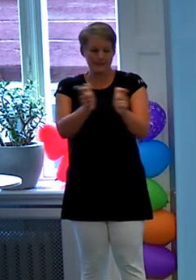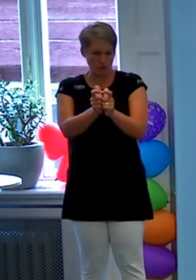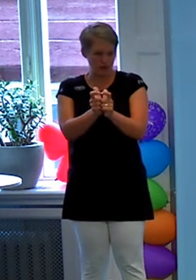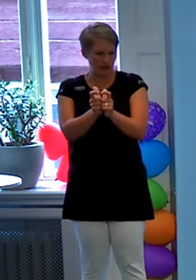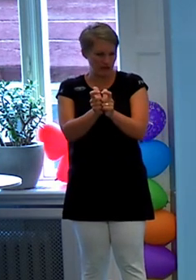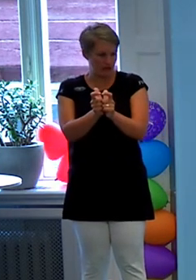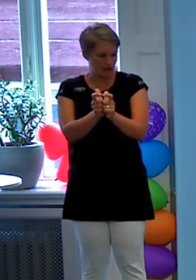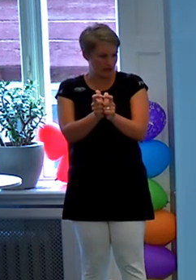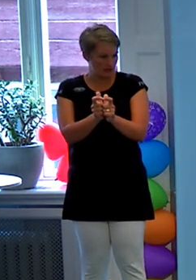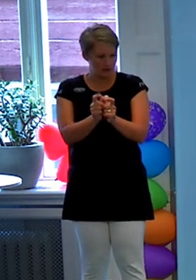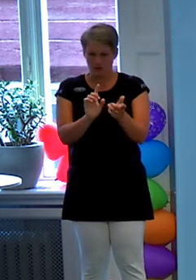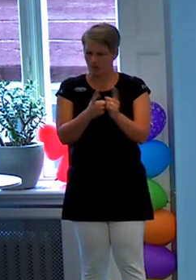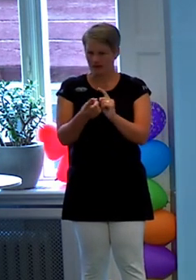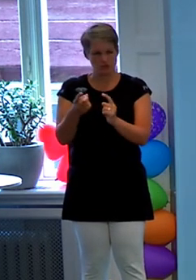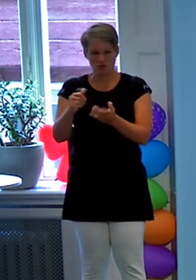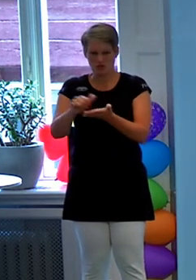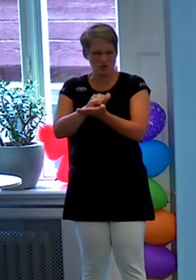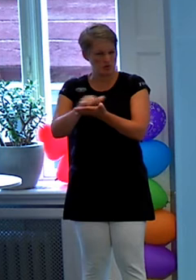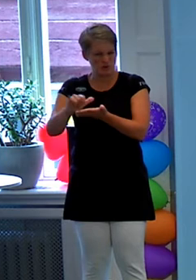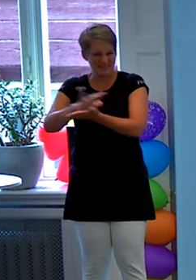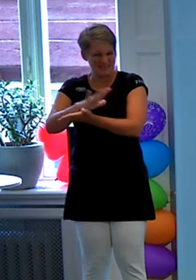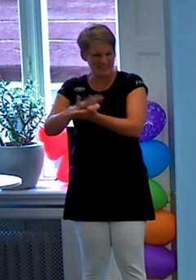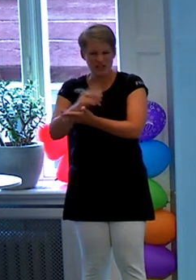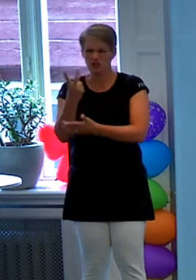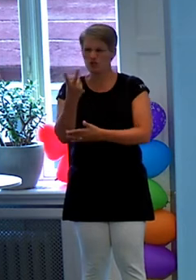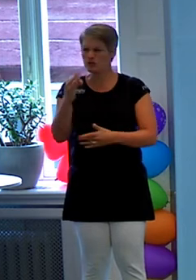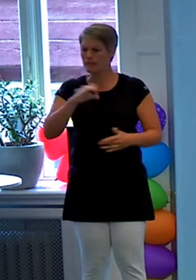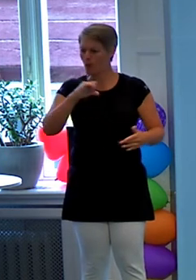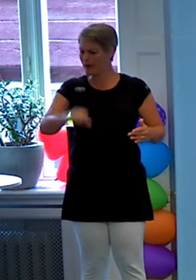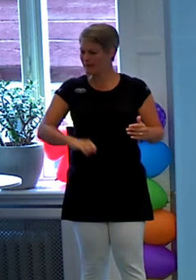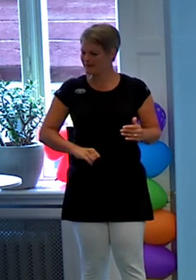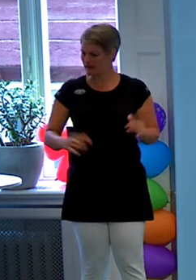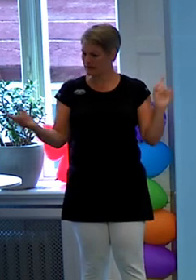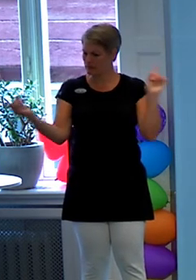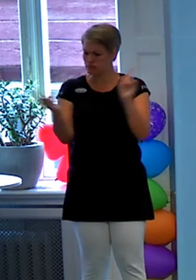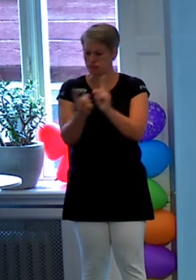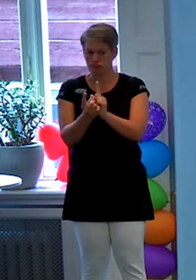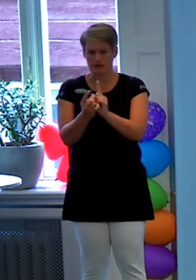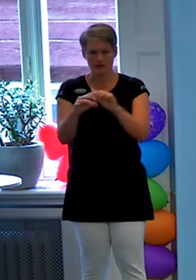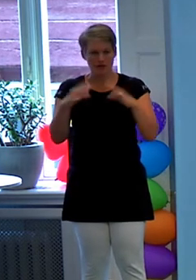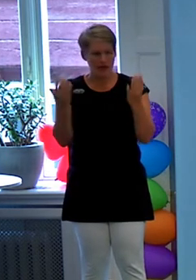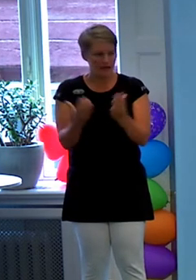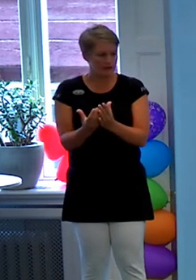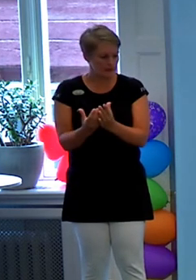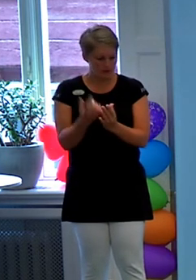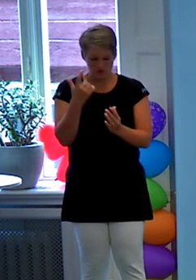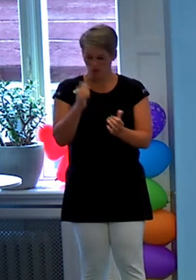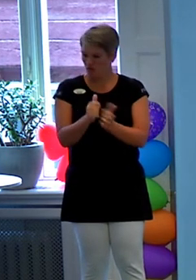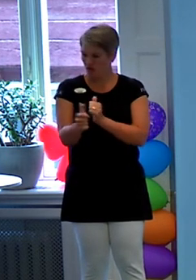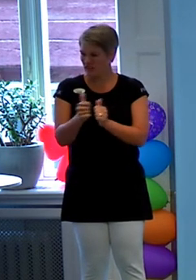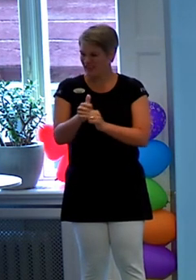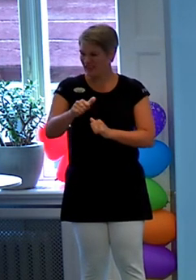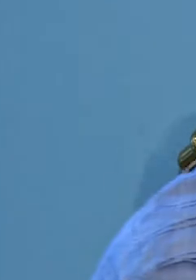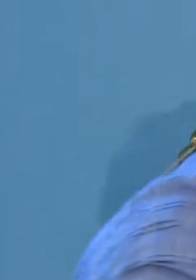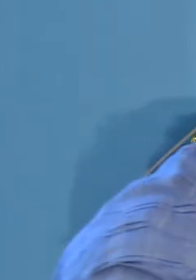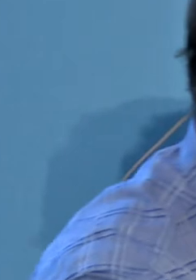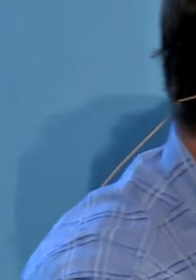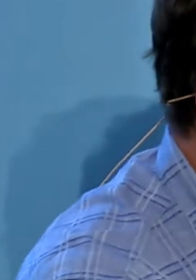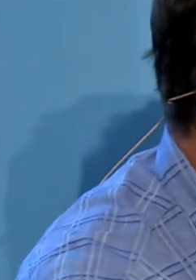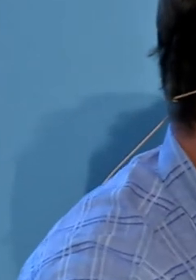hamnade på, New Time eller Newsweek, där det var 200 borgmästare i världen. Och det var ju företräde, jag vet inte om det var regioner, men kanske stora